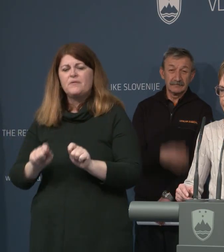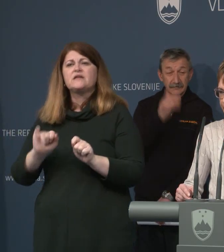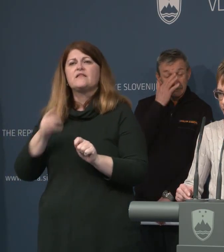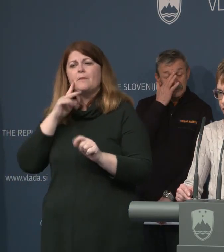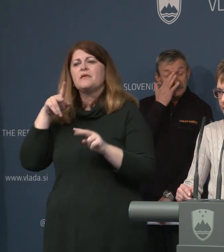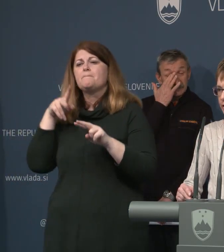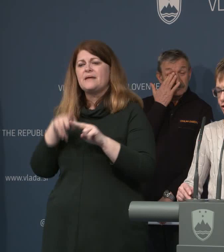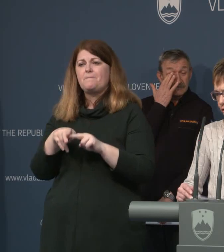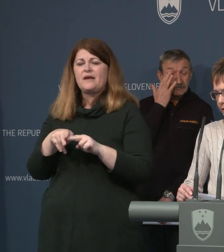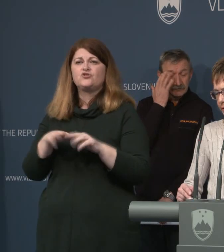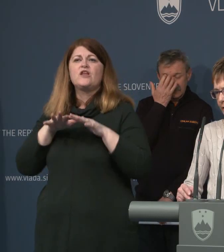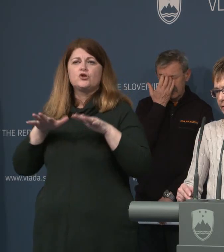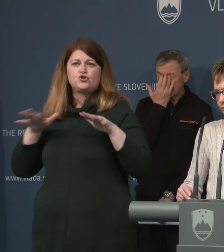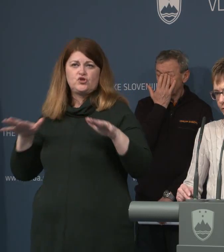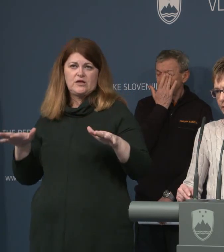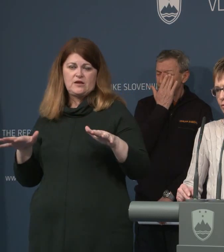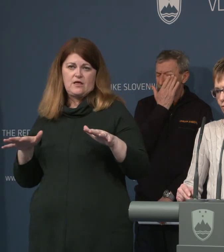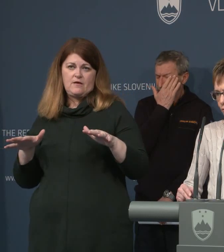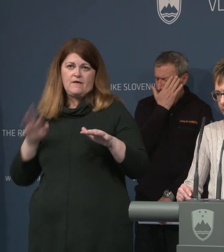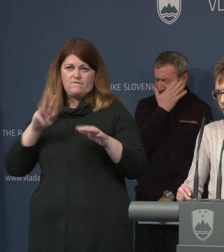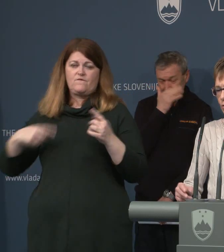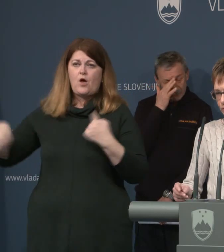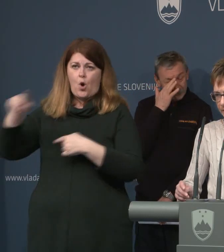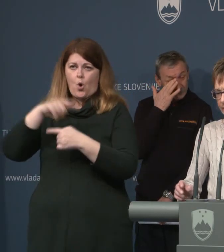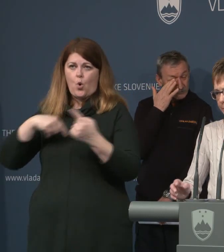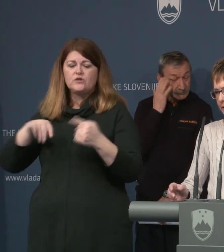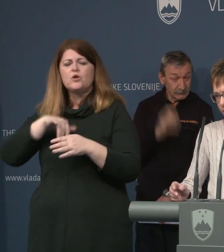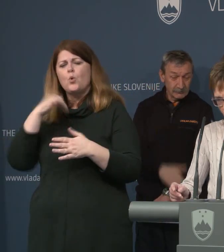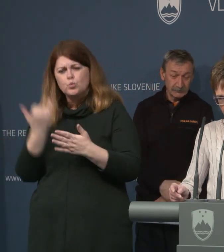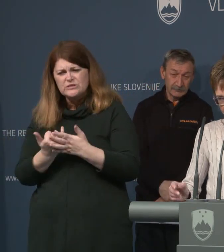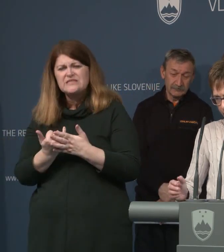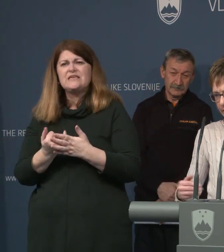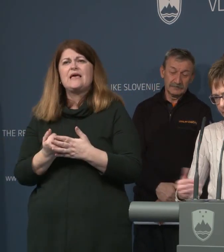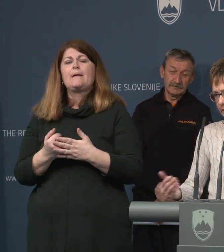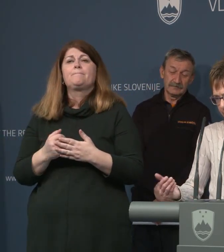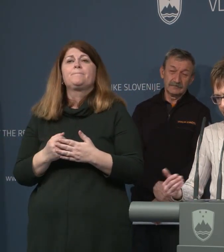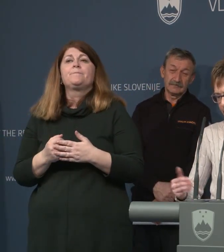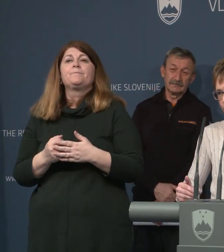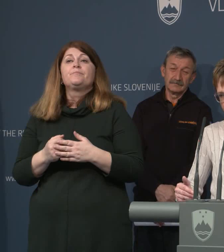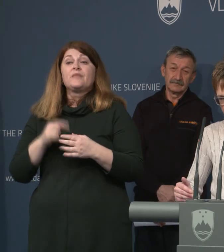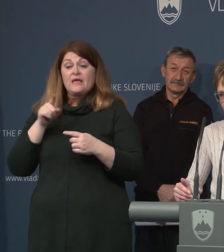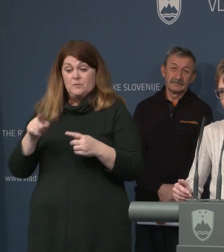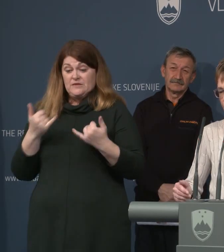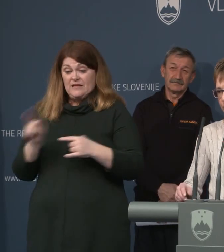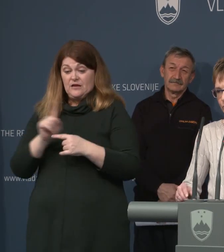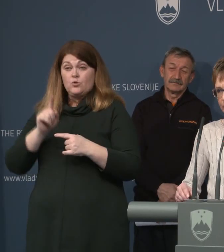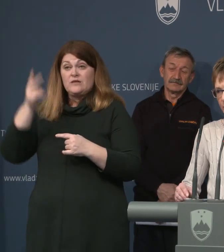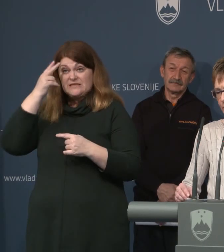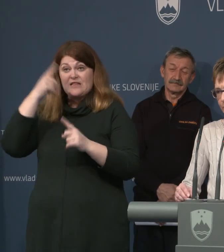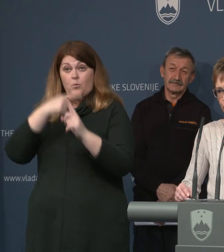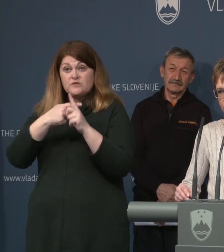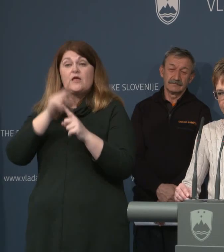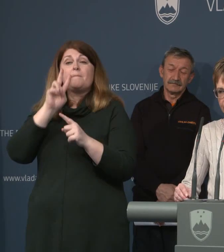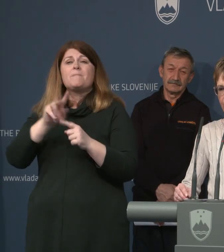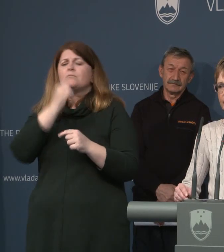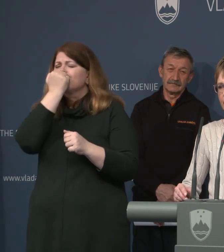ja preprečili širjenje v okolico. Vsi, ki pa so seveda ta trenutek znano pozitivni, imajo